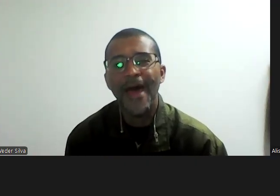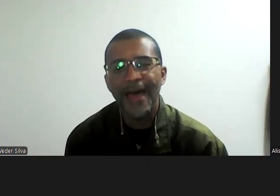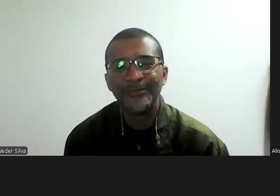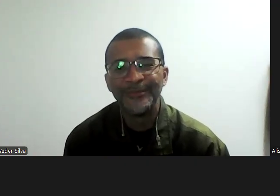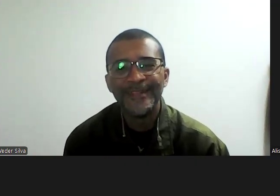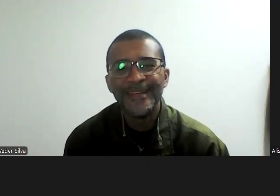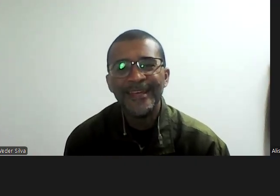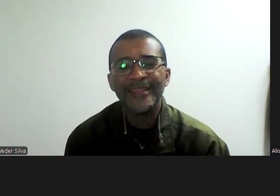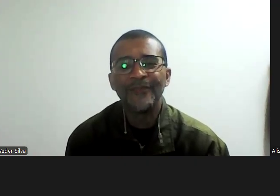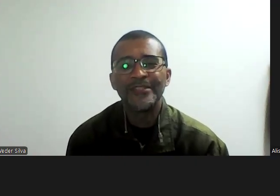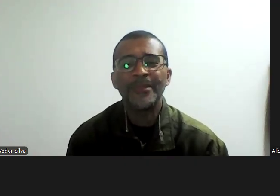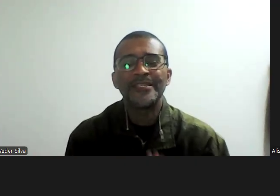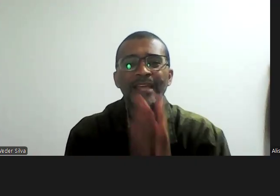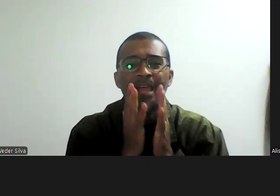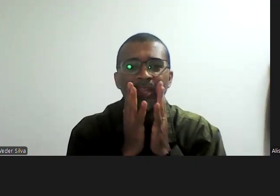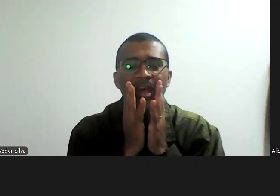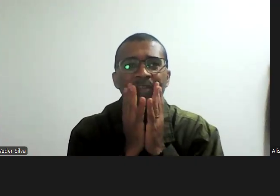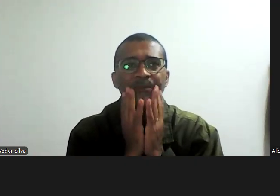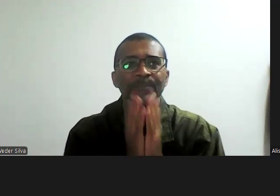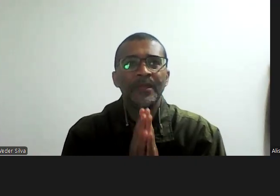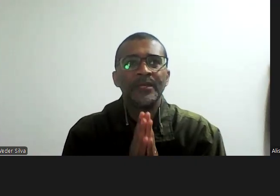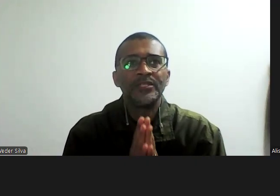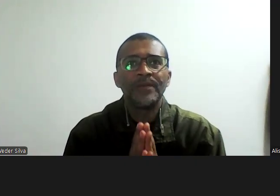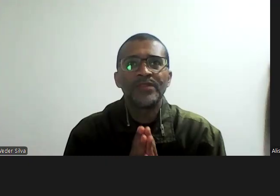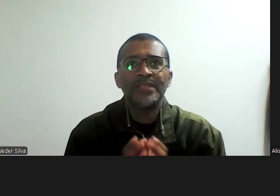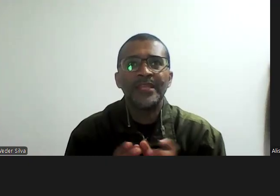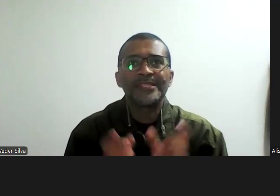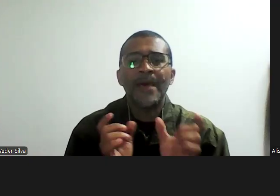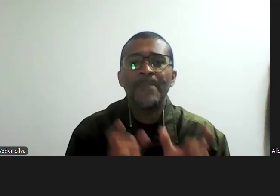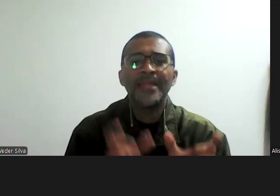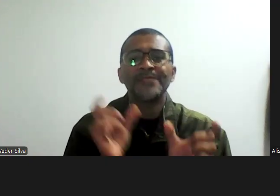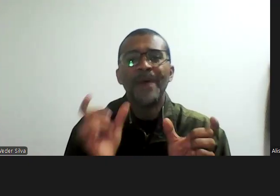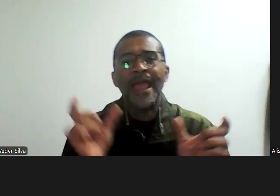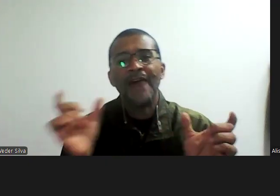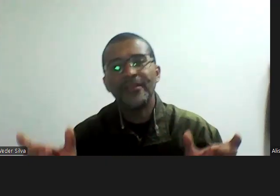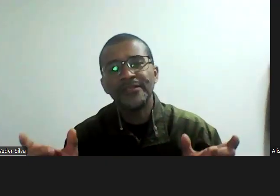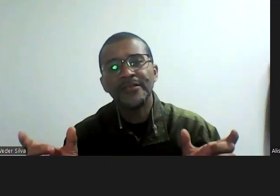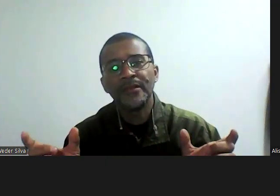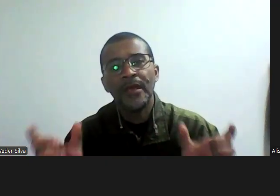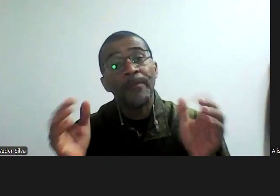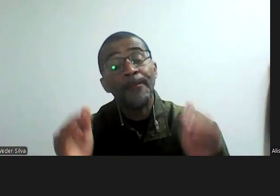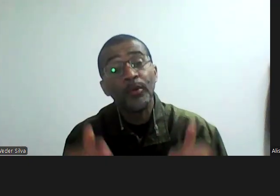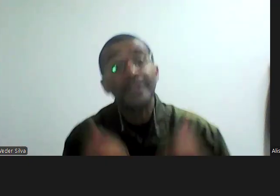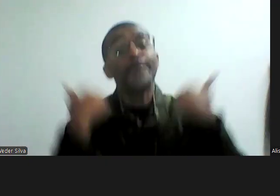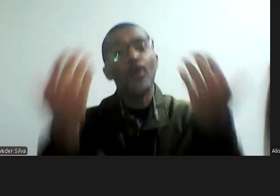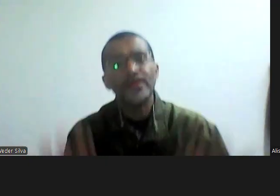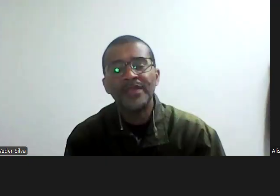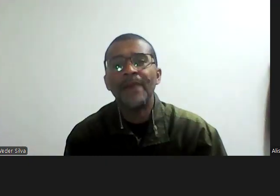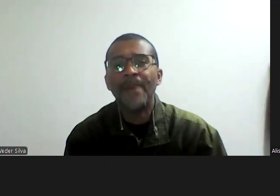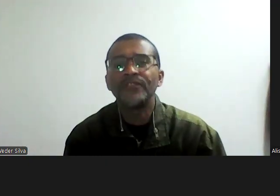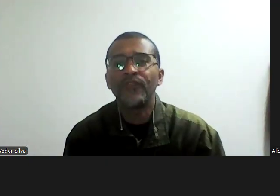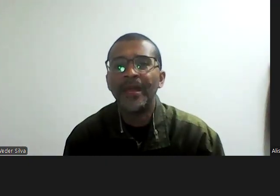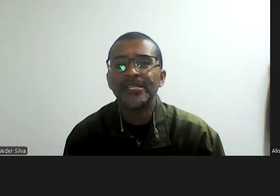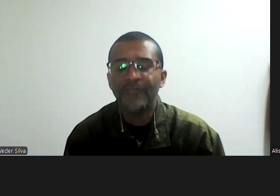está amarrado. Então, você precisa, na realidade, digamos assim, saber as palavras para poder depois